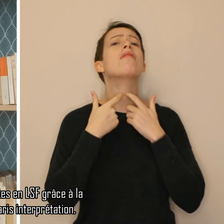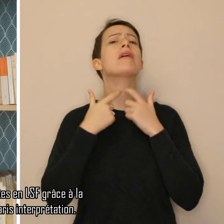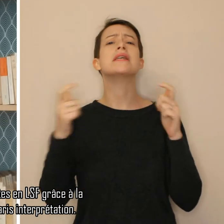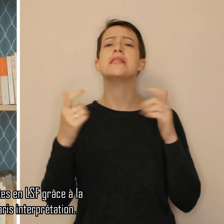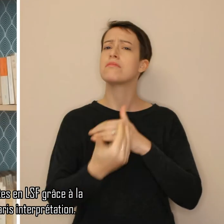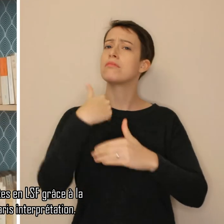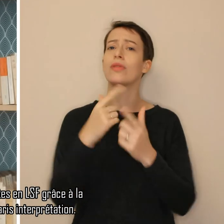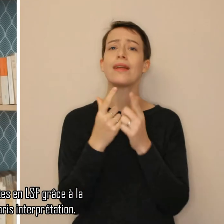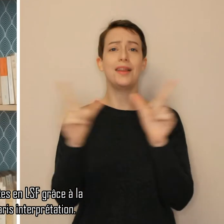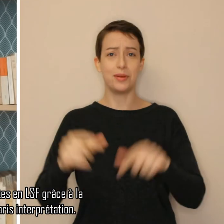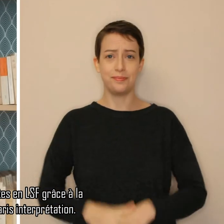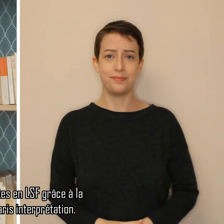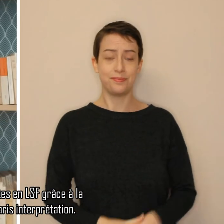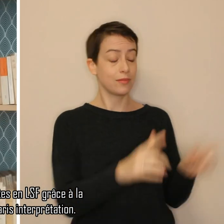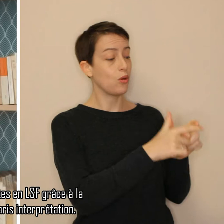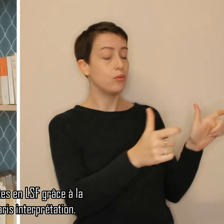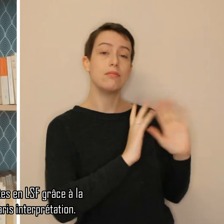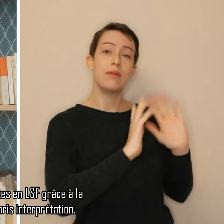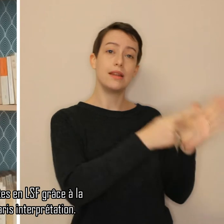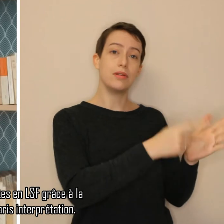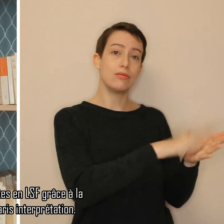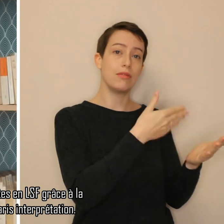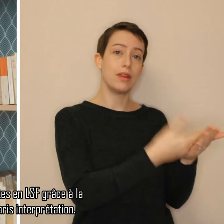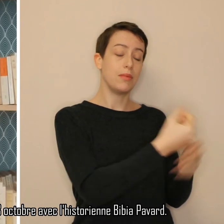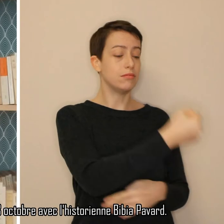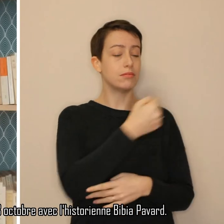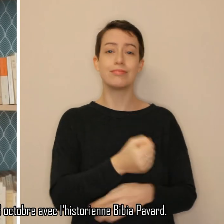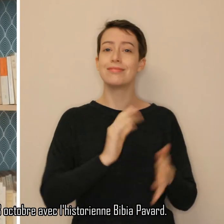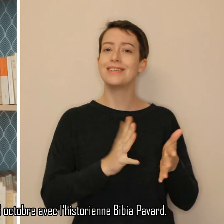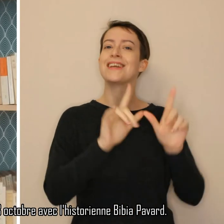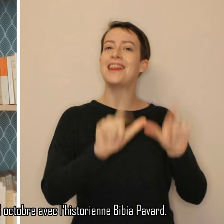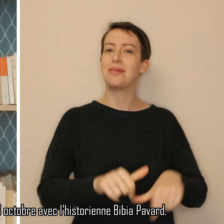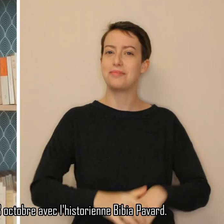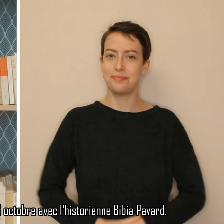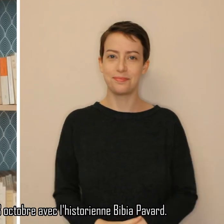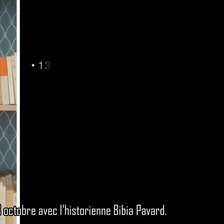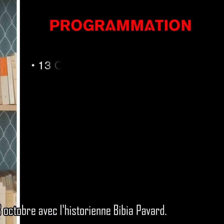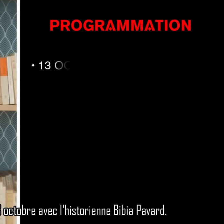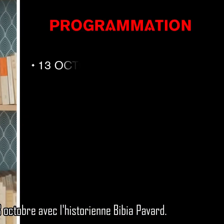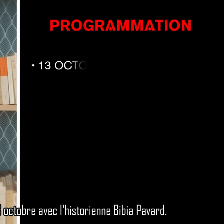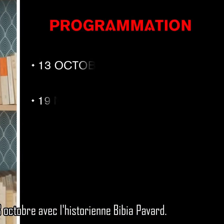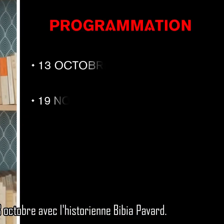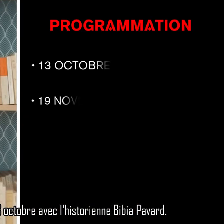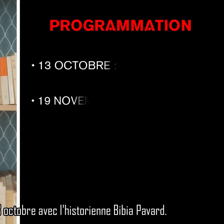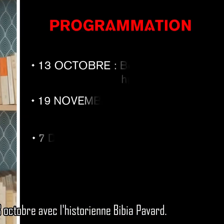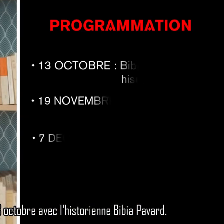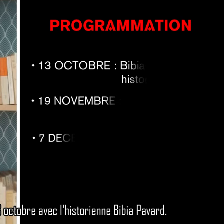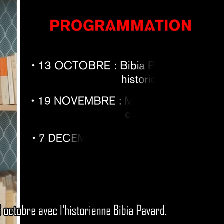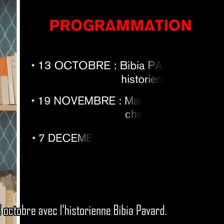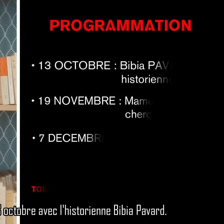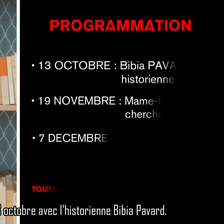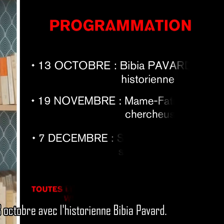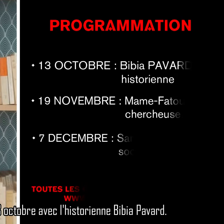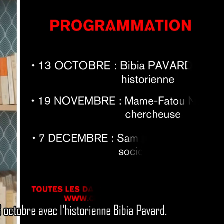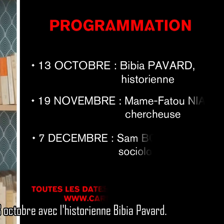et traduites en LSF grâce à la Scope Paris Interprétation. La première rencontre aura lieu le 13 octobre avec l